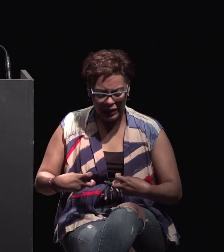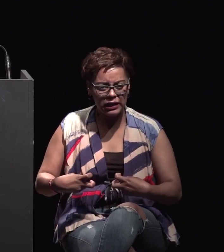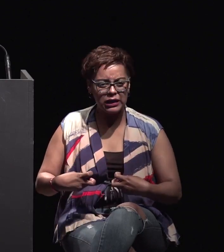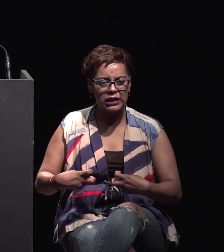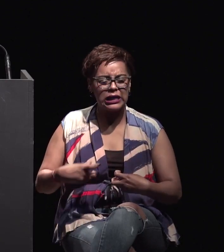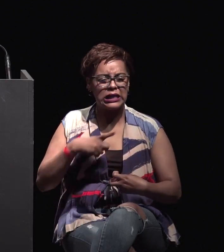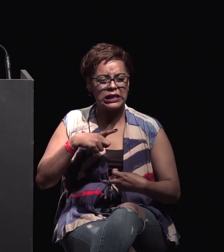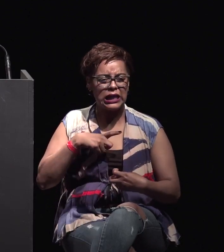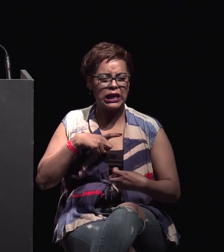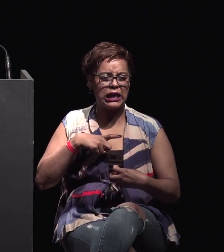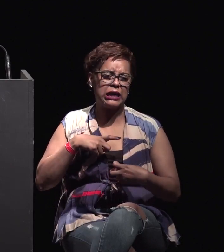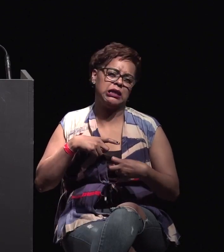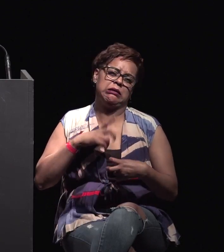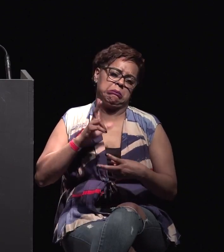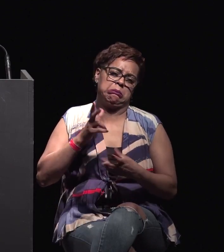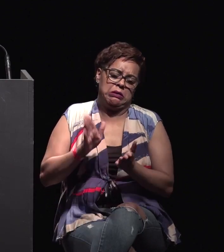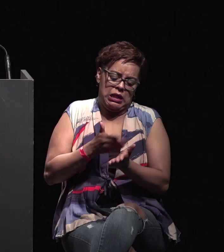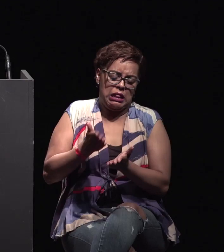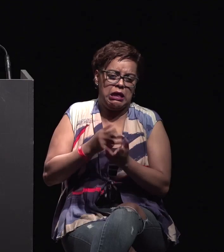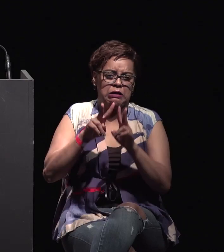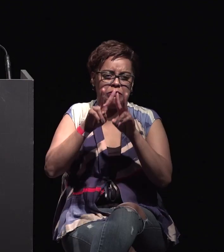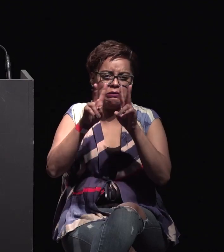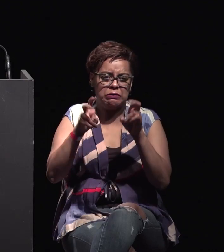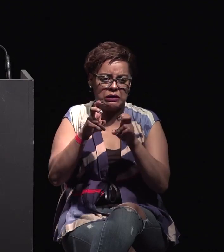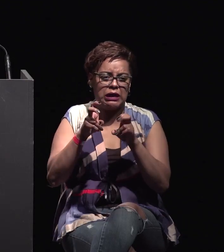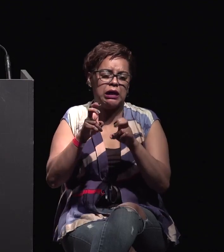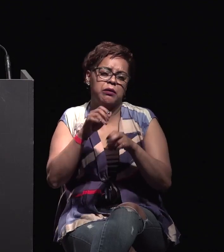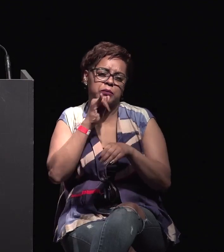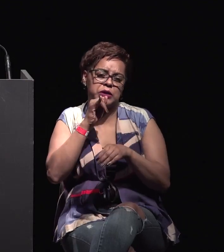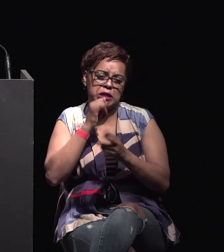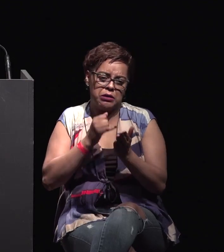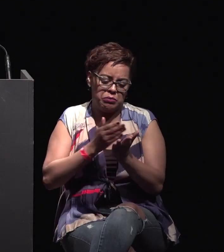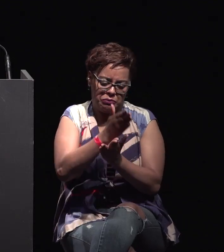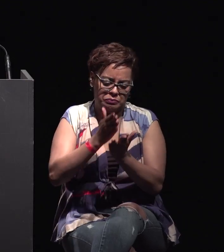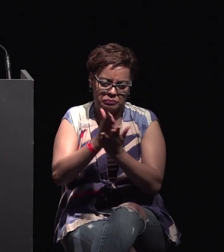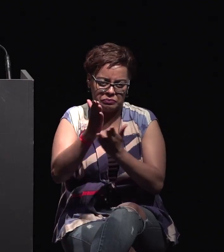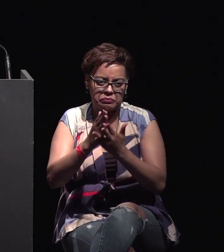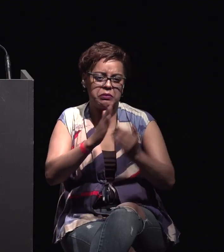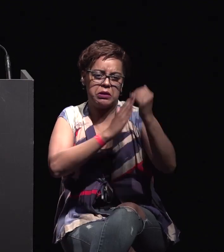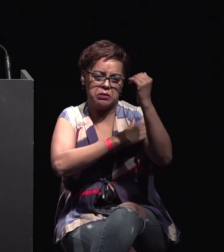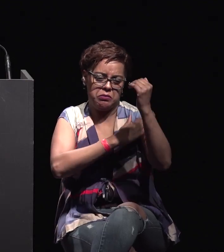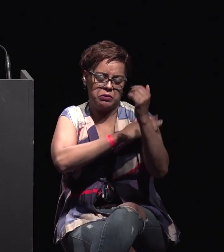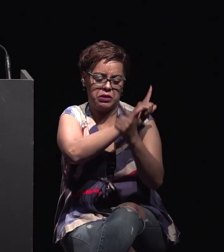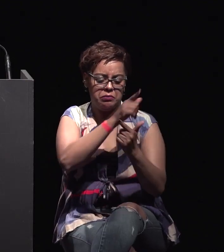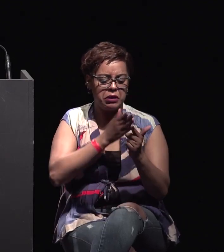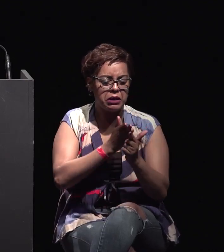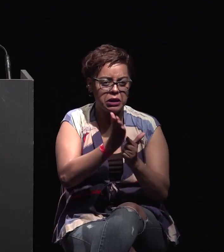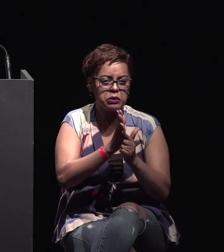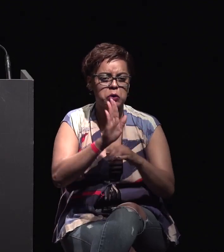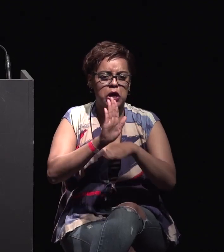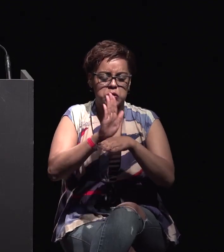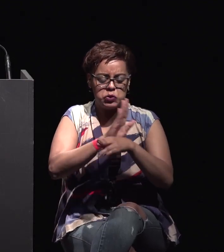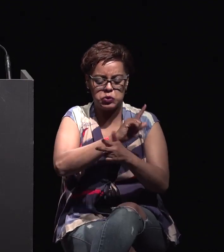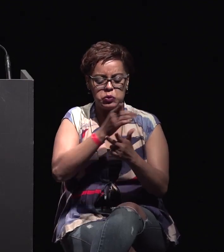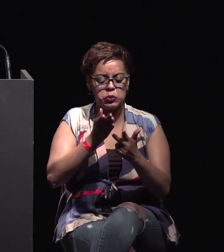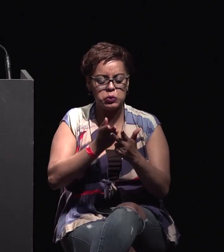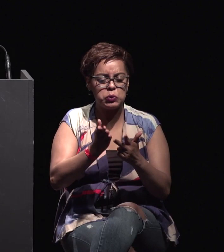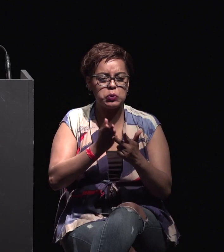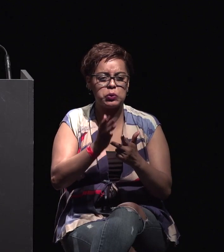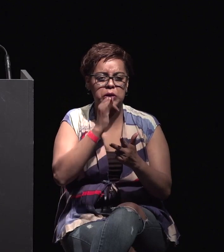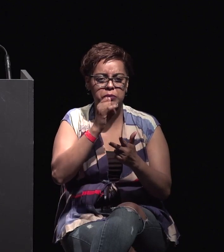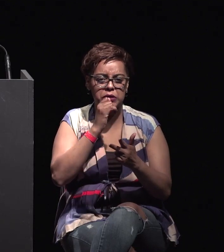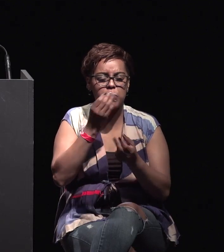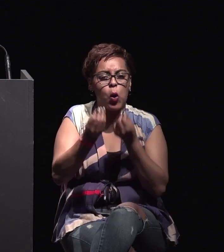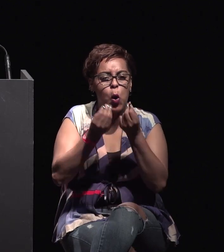de textos de autoajuda, empoderamento, tutoriais de prosperidade